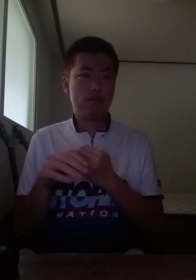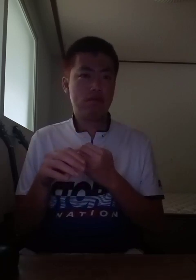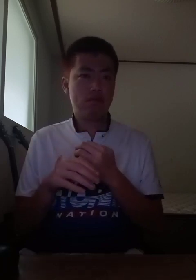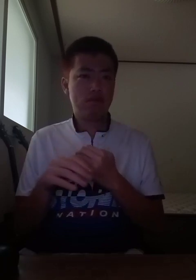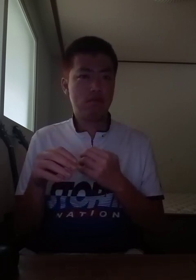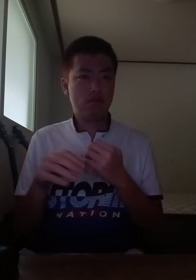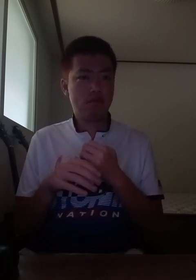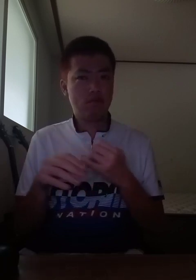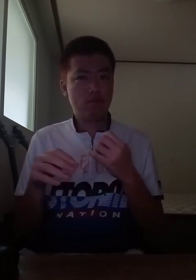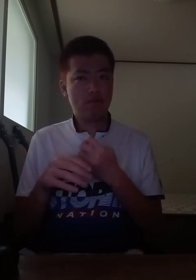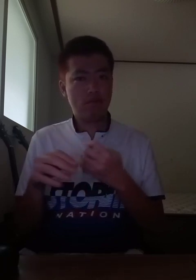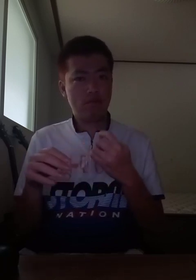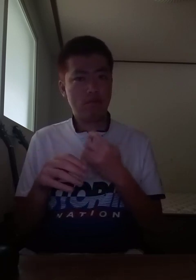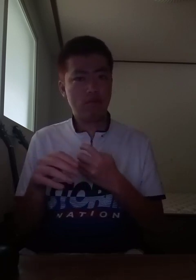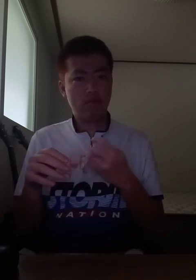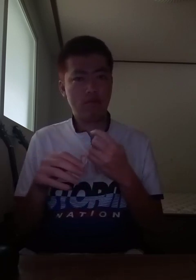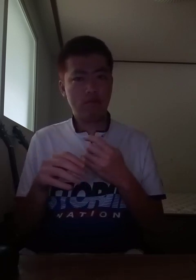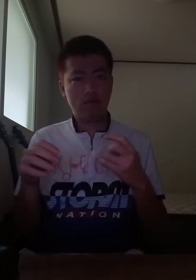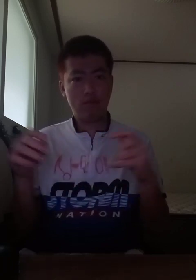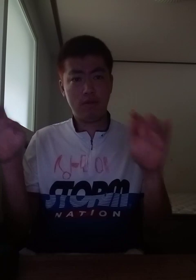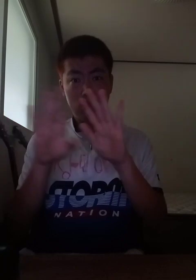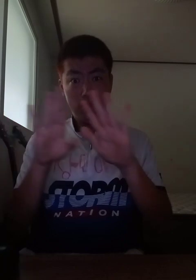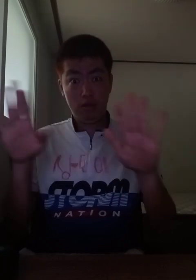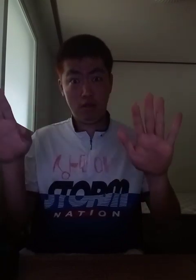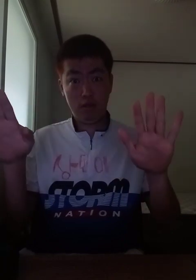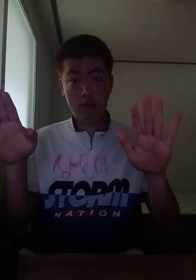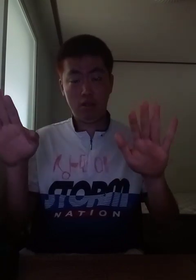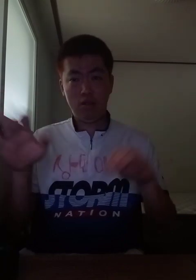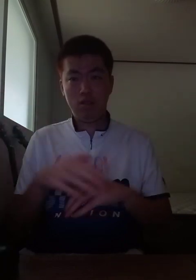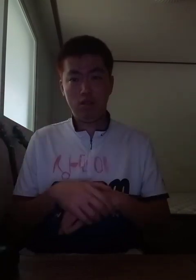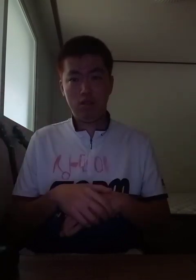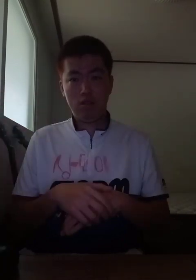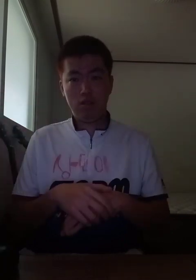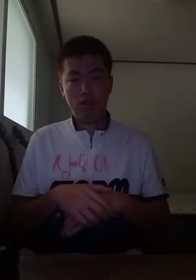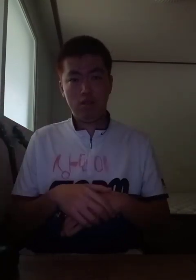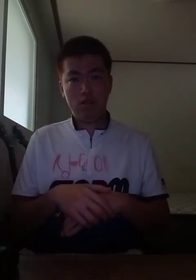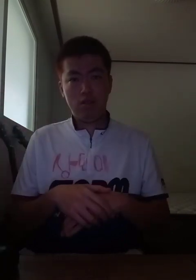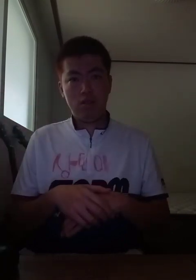세대 비밀번호 누르면 원래 출입문은 8개 될 수 있어요.